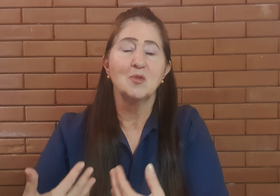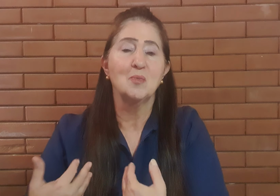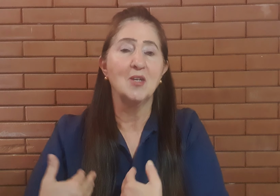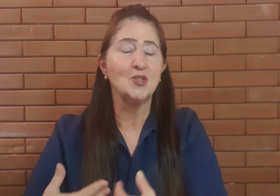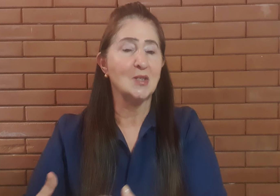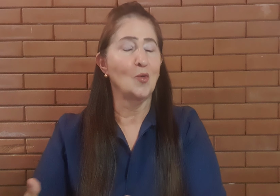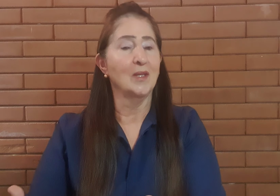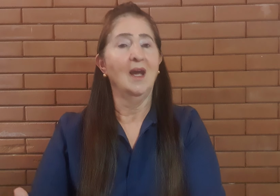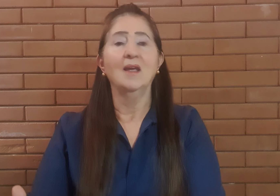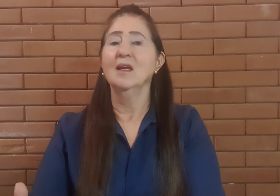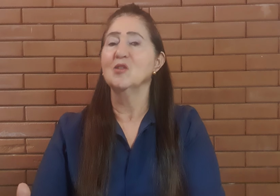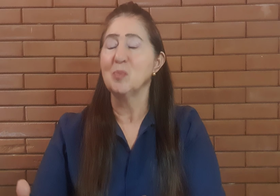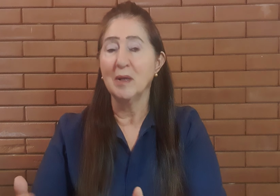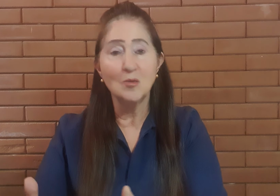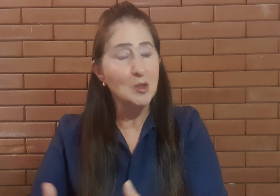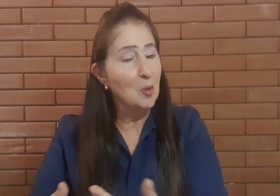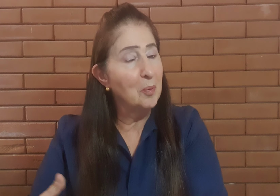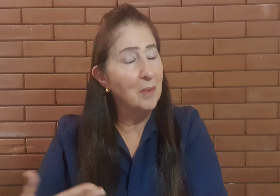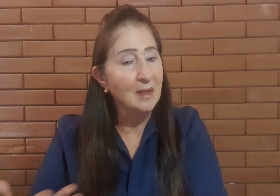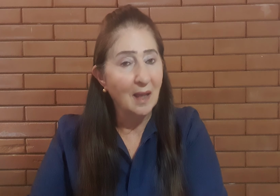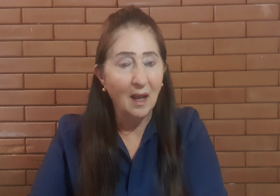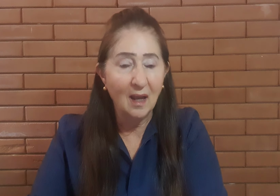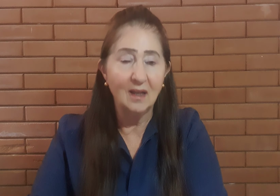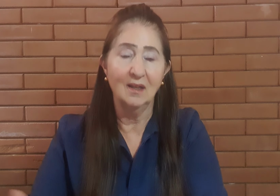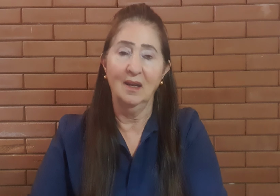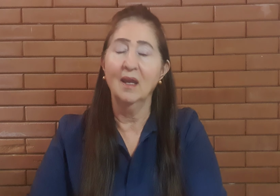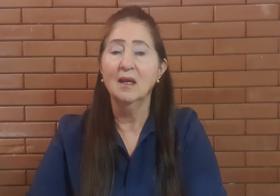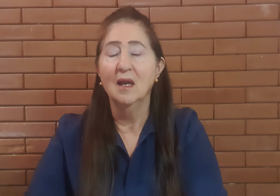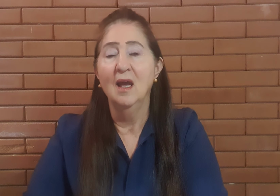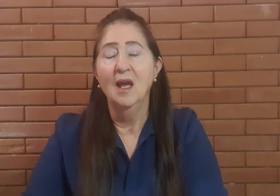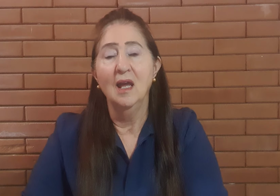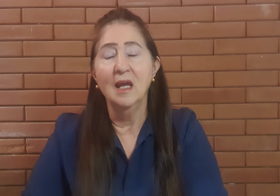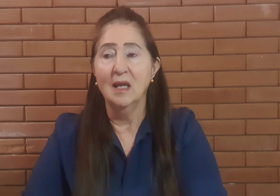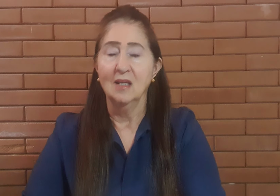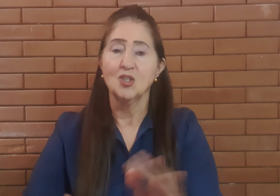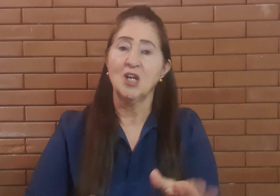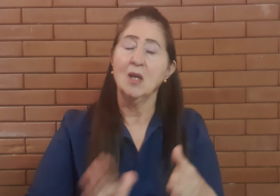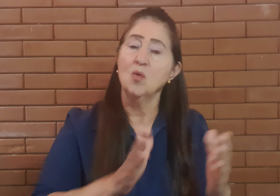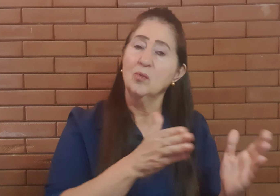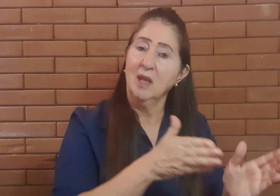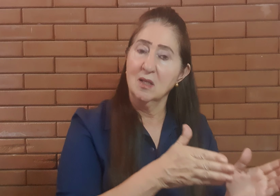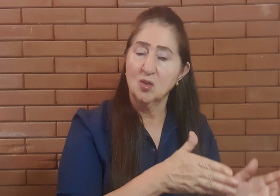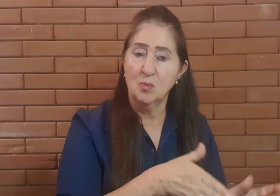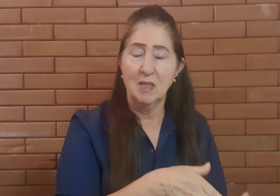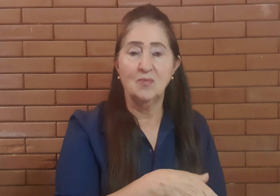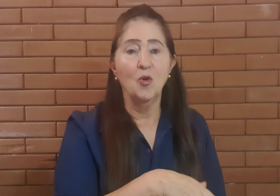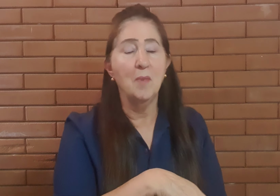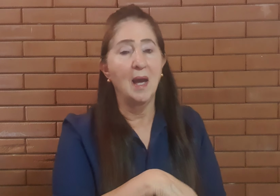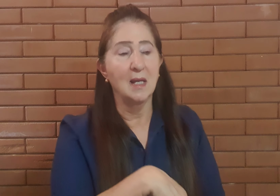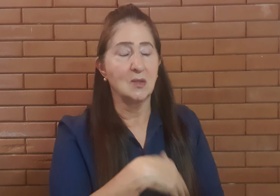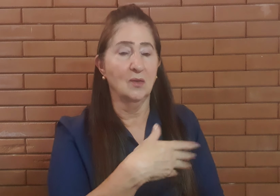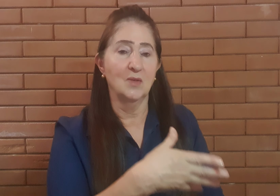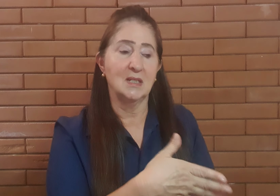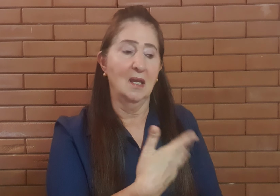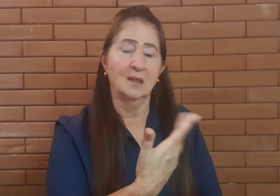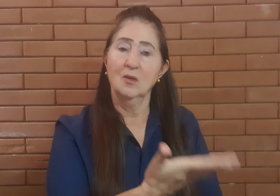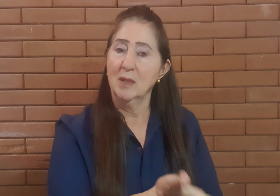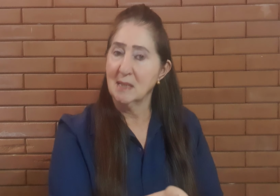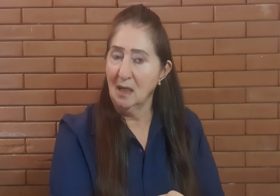mais descontraídos para nos cumprimentar, né? E já em contextos mais formais, quando você entra numa sala de